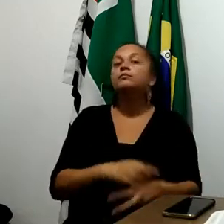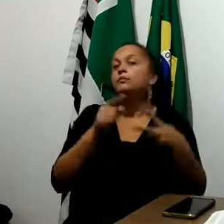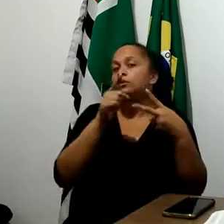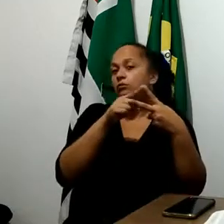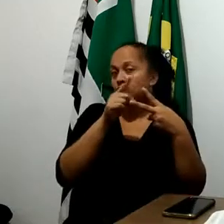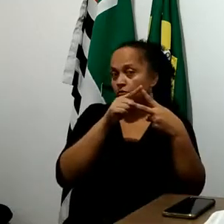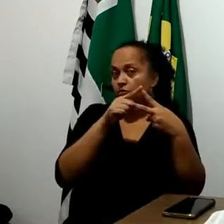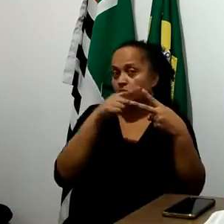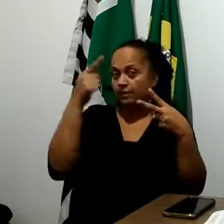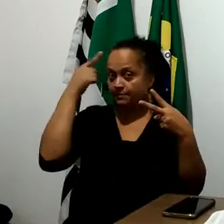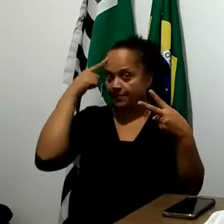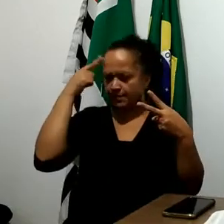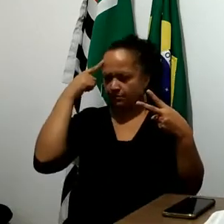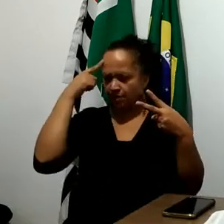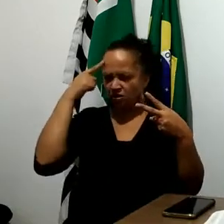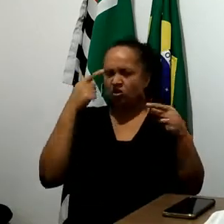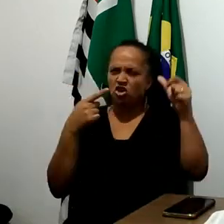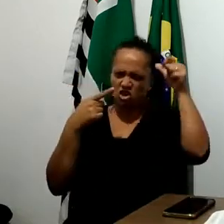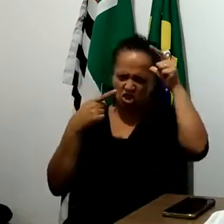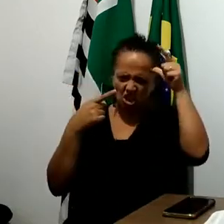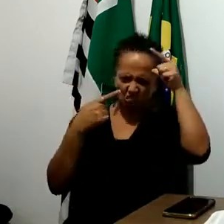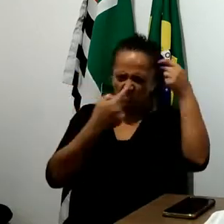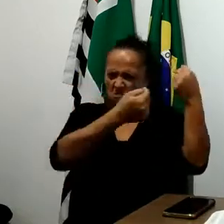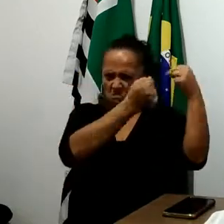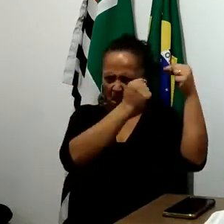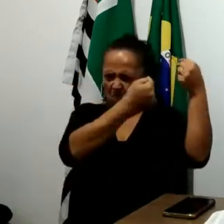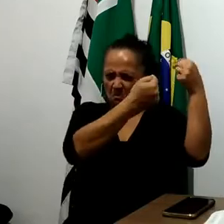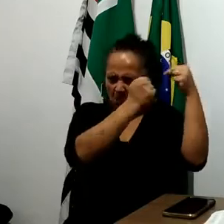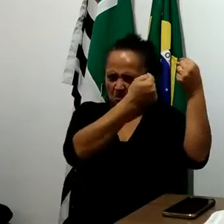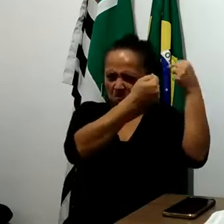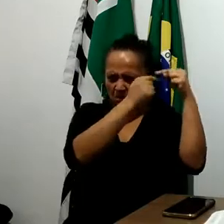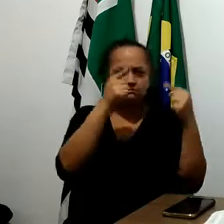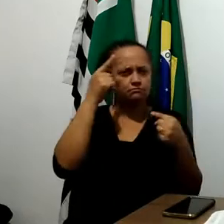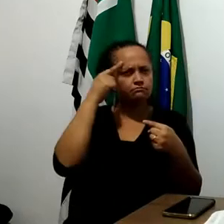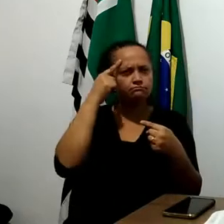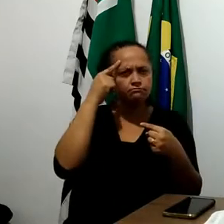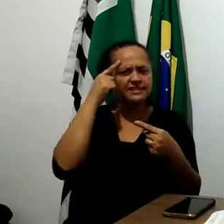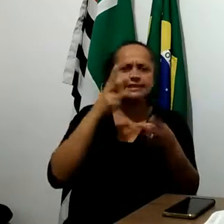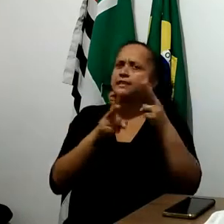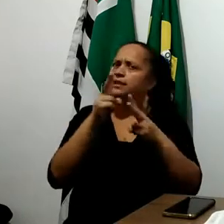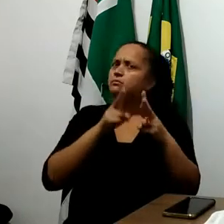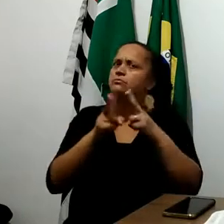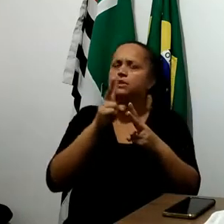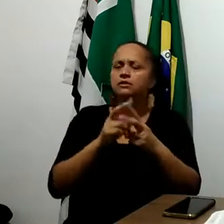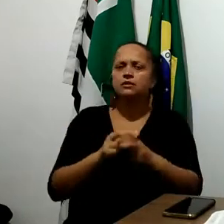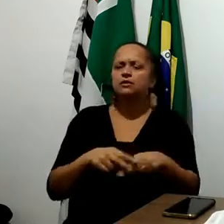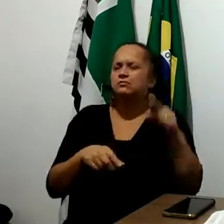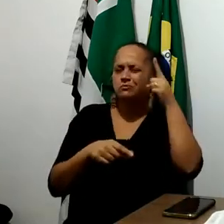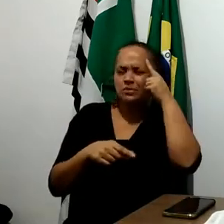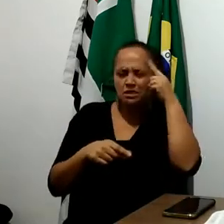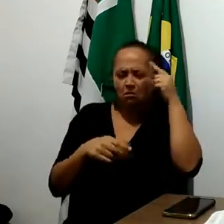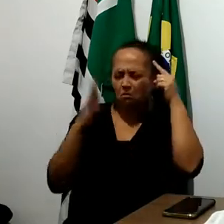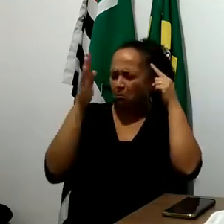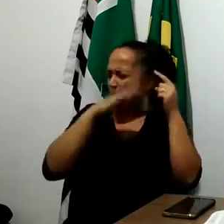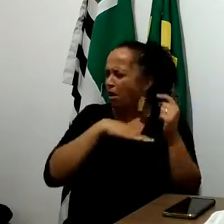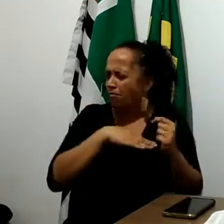é a nossa mente. Essa é uma área que ele ataca em todo momento. Com